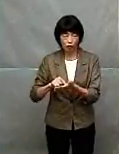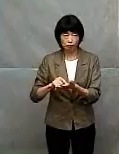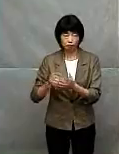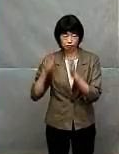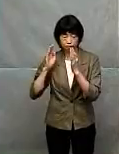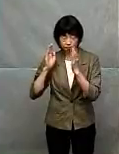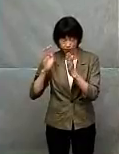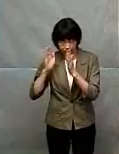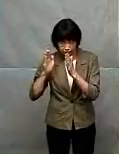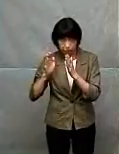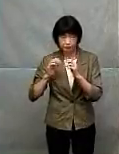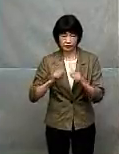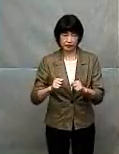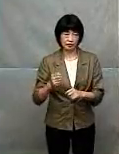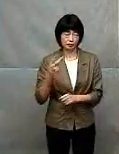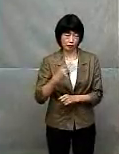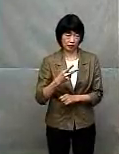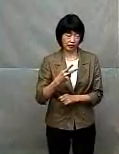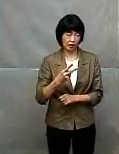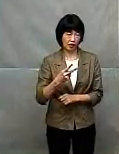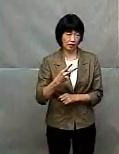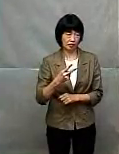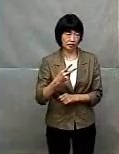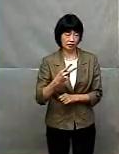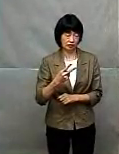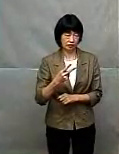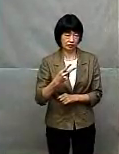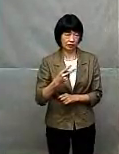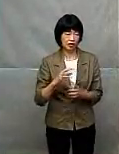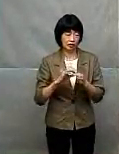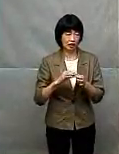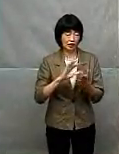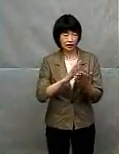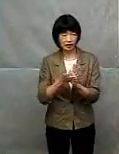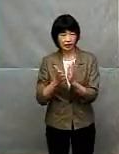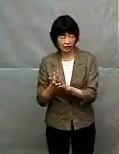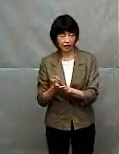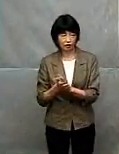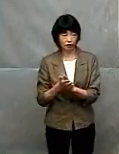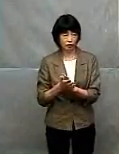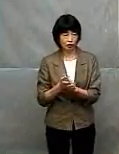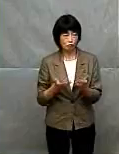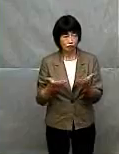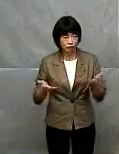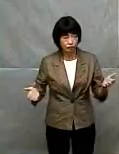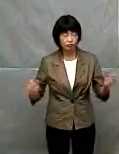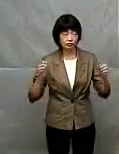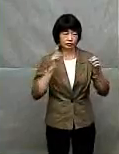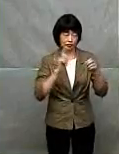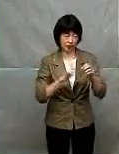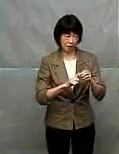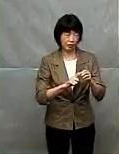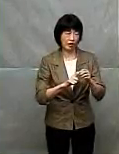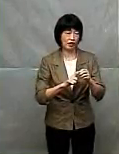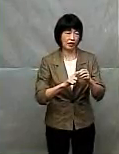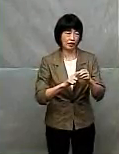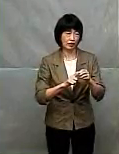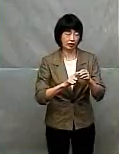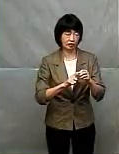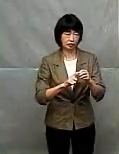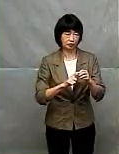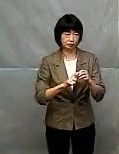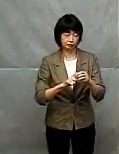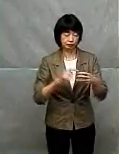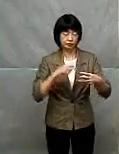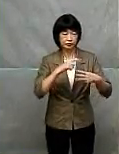くとともに、関係各県における一層の機運醸成を図るため、主に次に申し